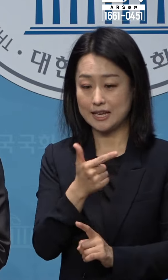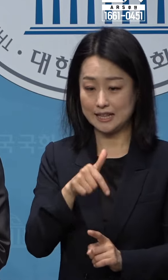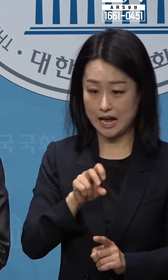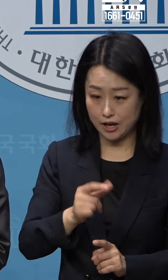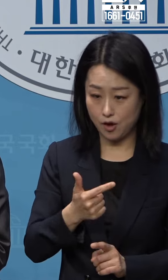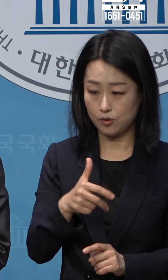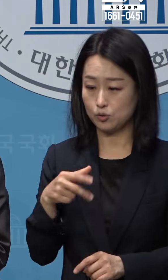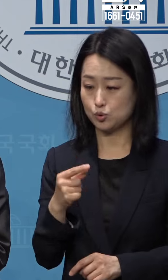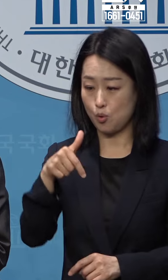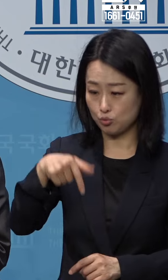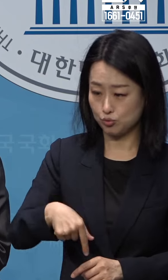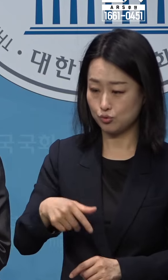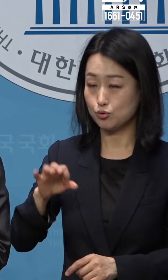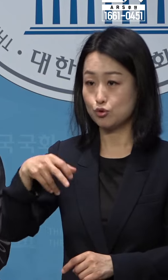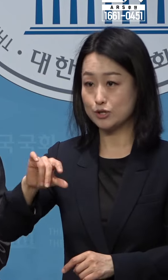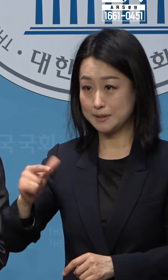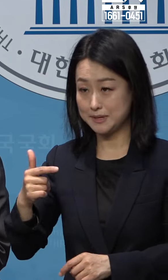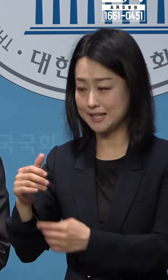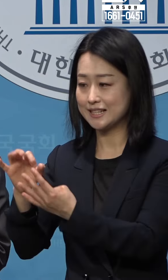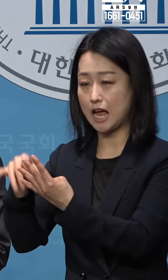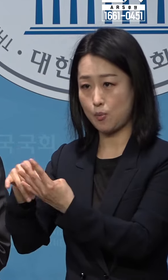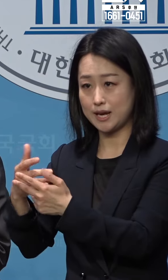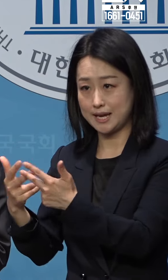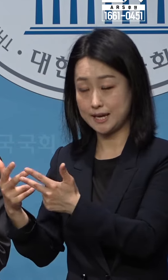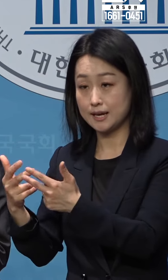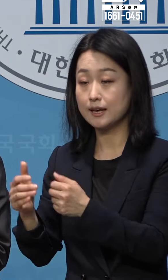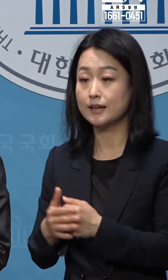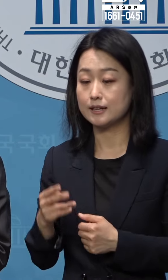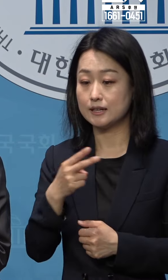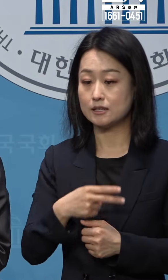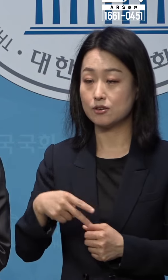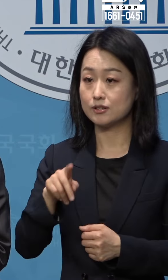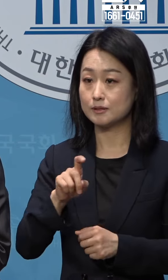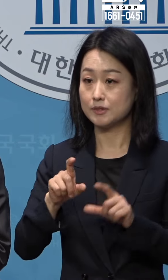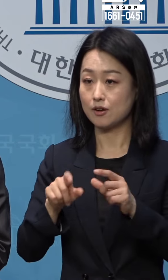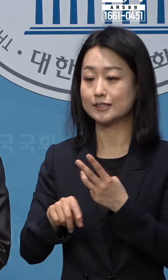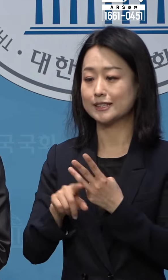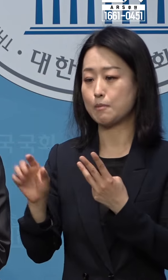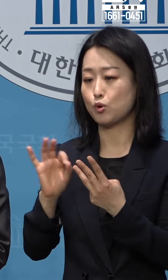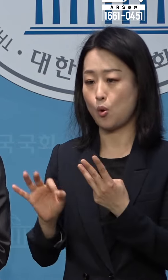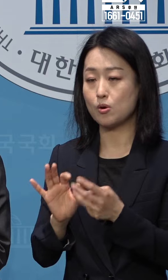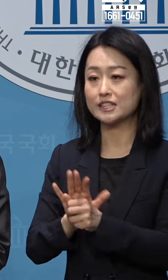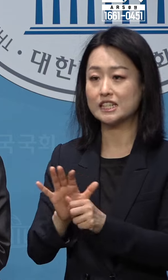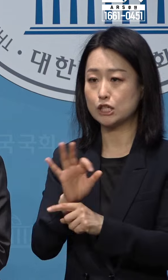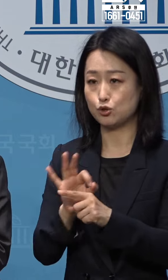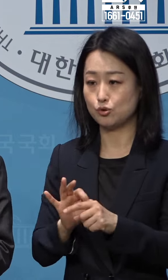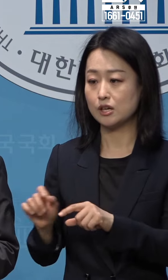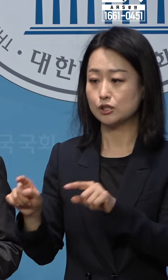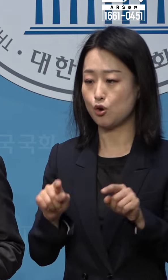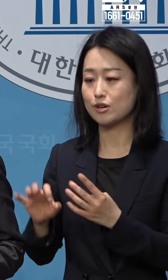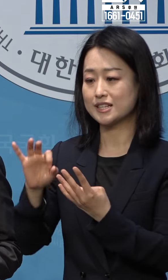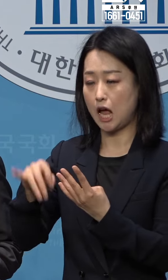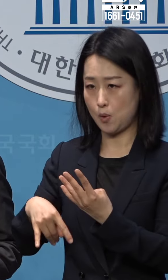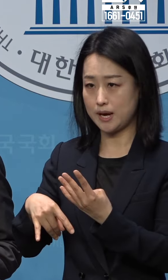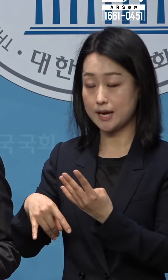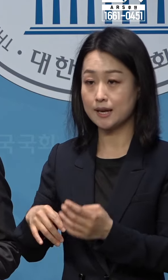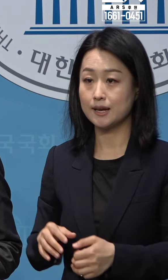조국 유시민의 이어 4위 2020년 1월 지지율은 3% 전국 사위에